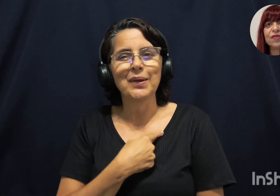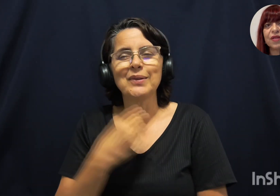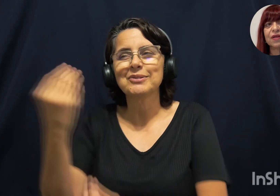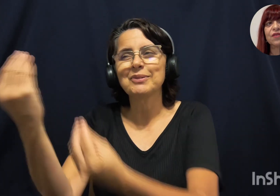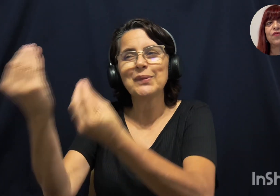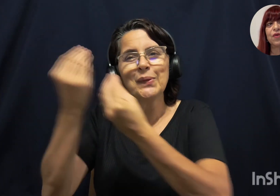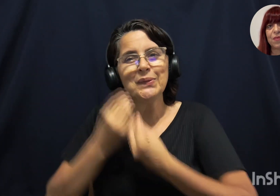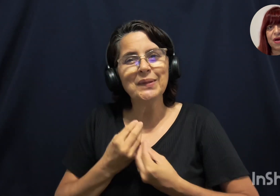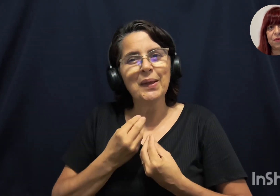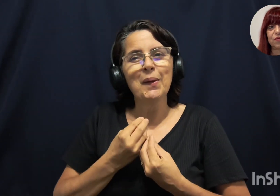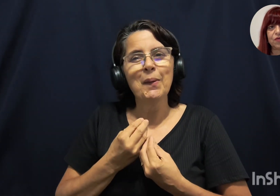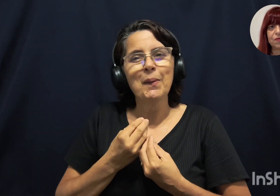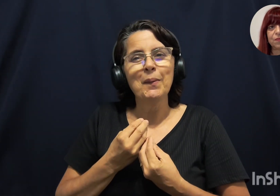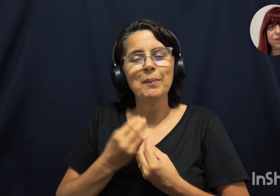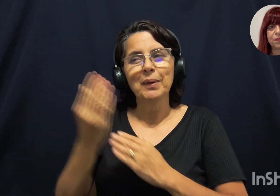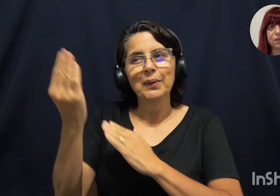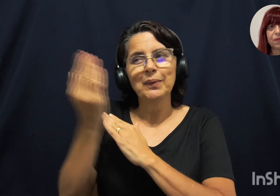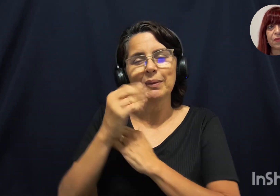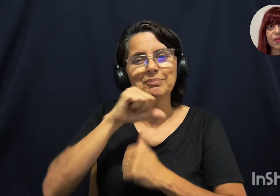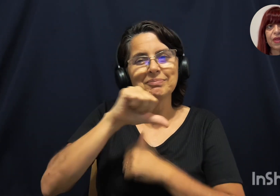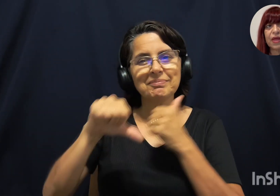para nos transformarmos.